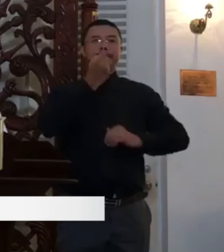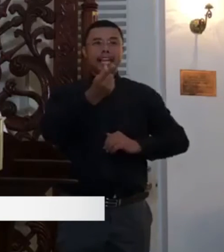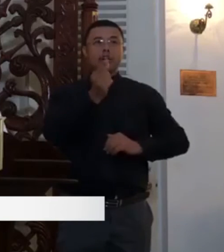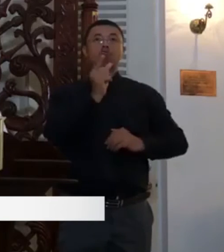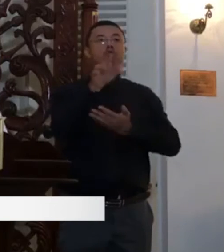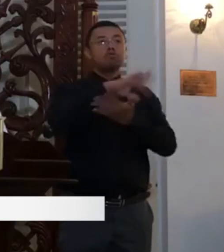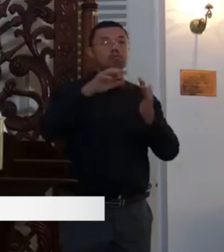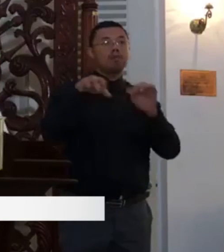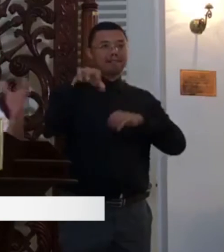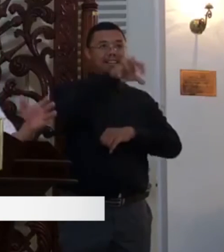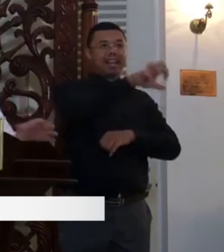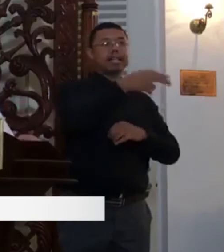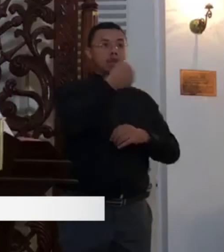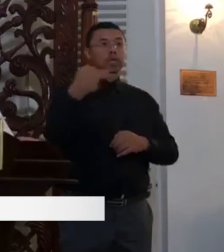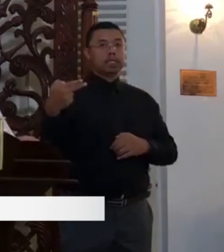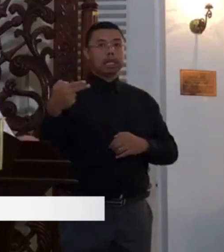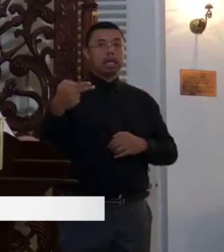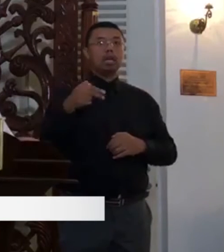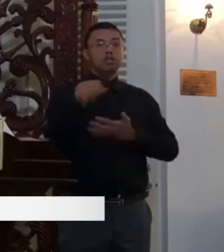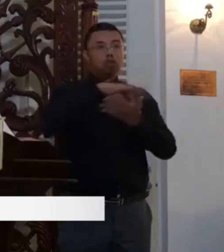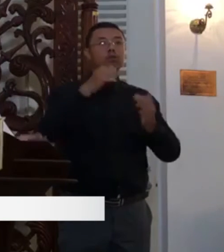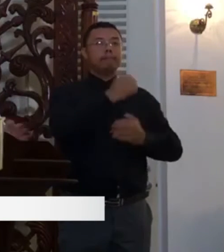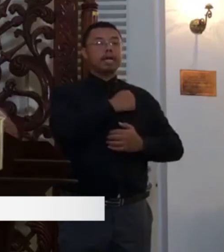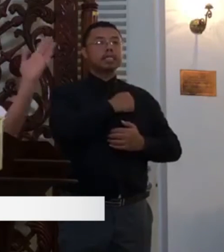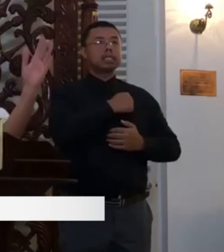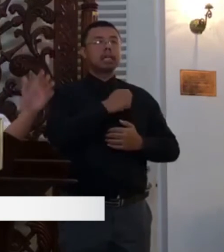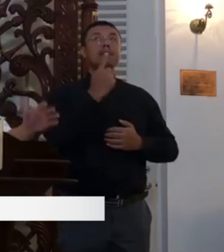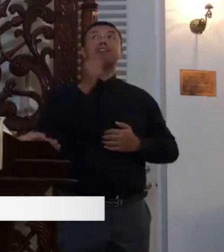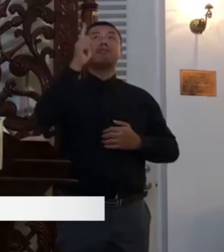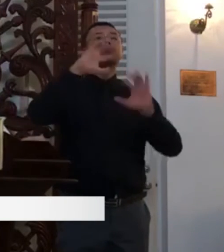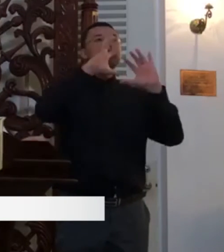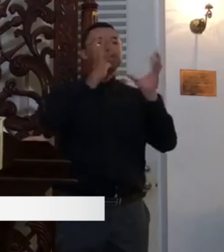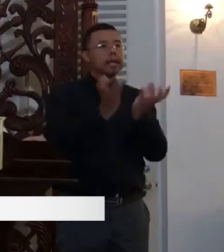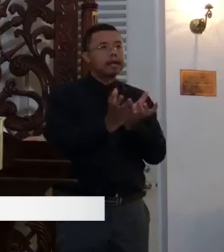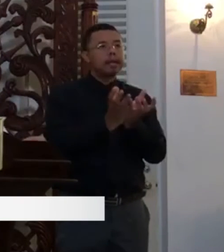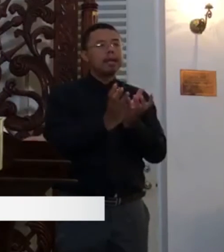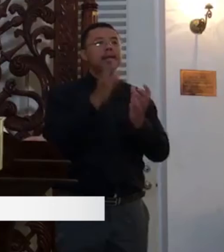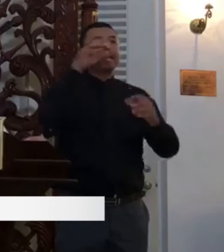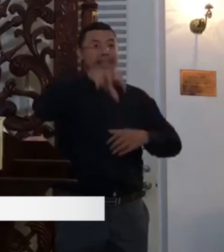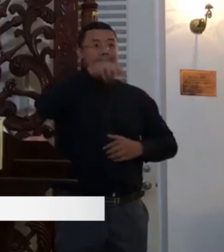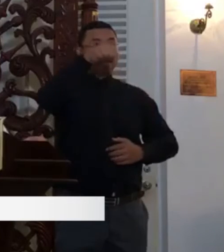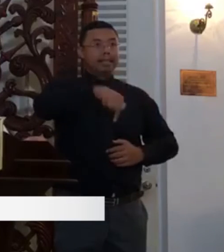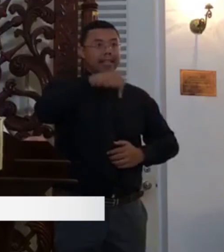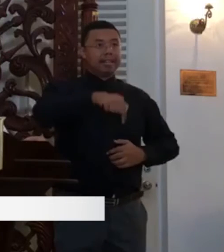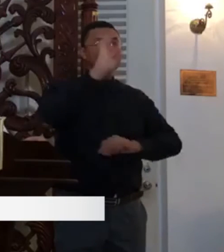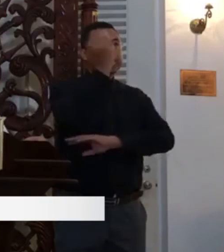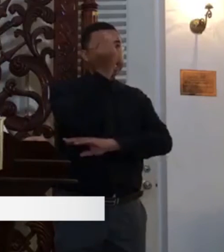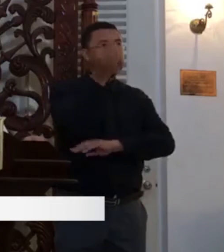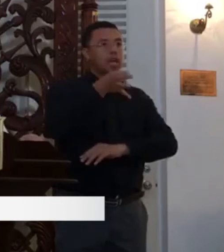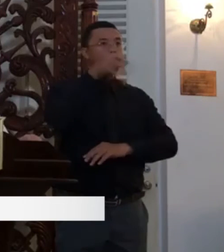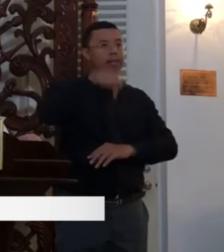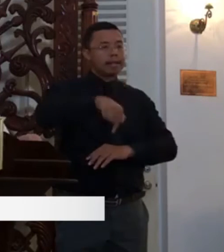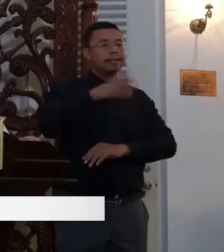kepada seluruh wilayah Indonesia, seluruh bangsa, dan insya Allah ke dunia, bahwa di tempat ini, di kota